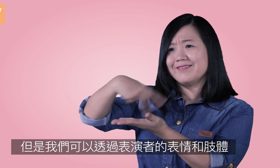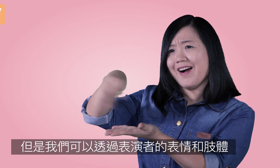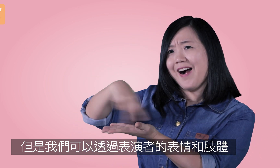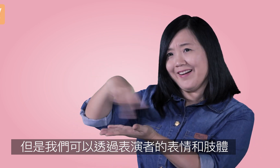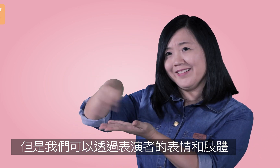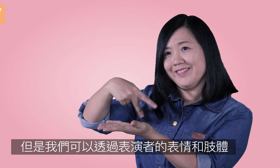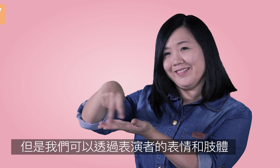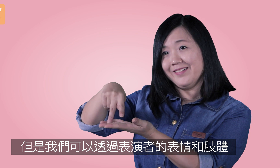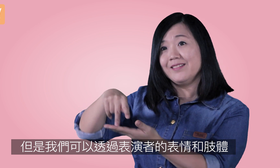体，